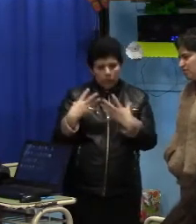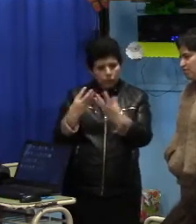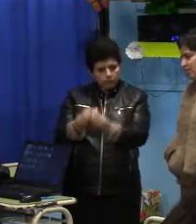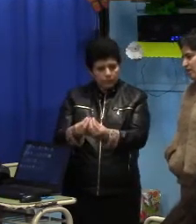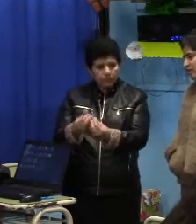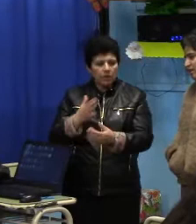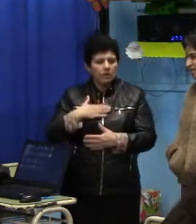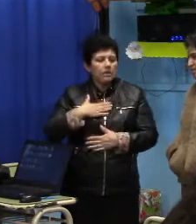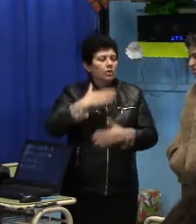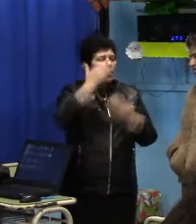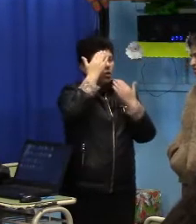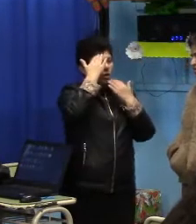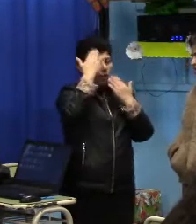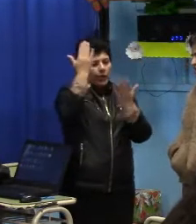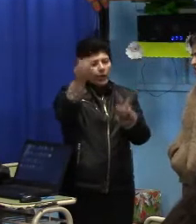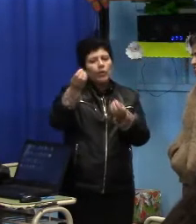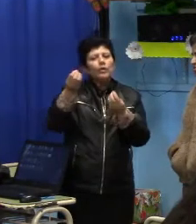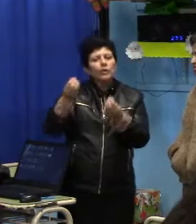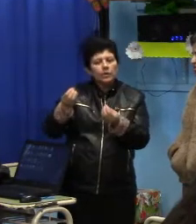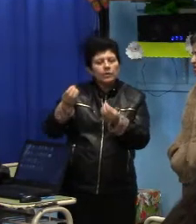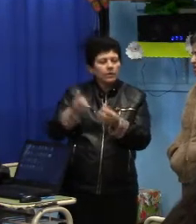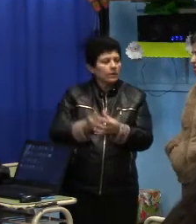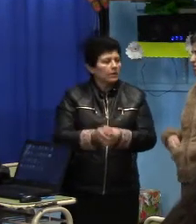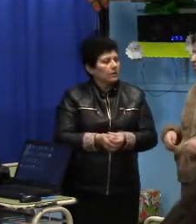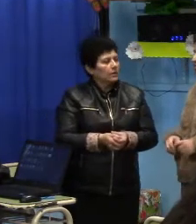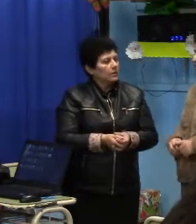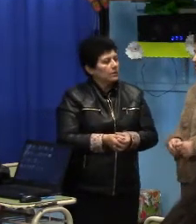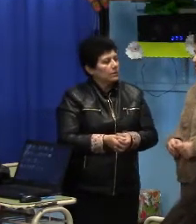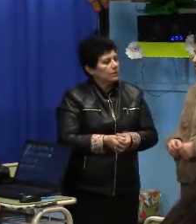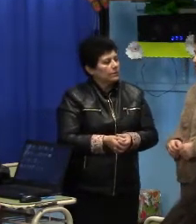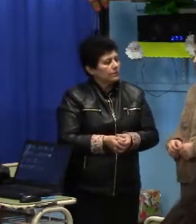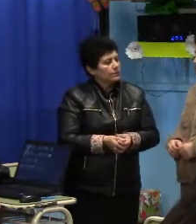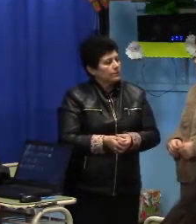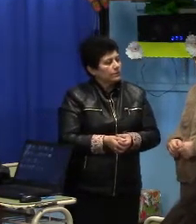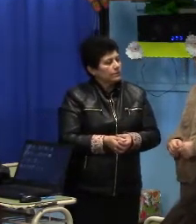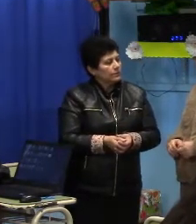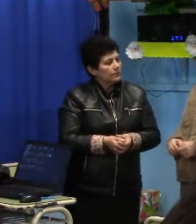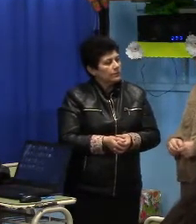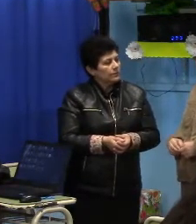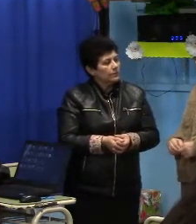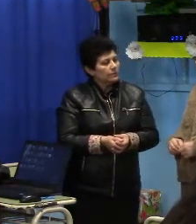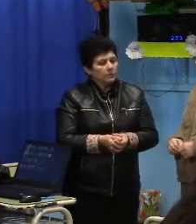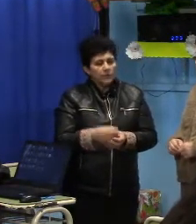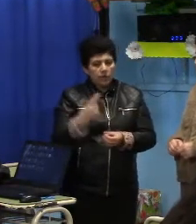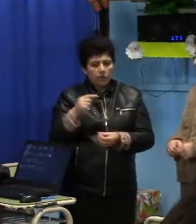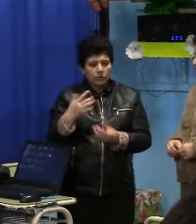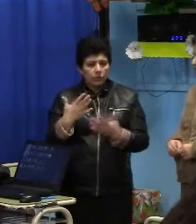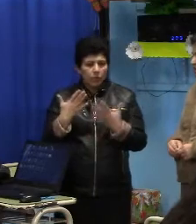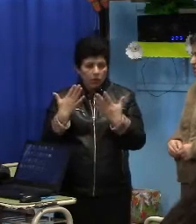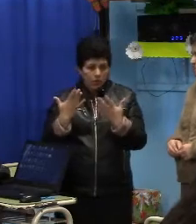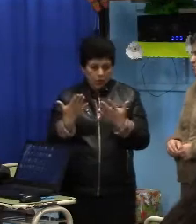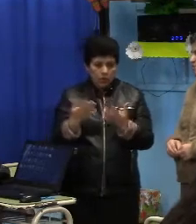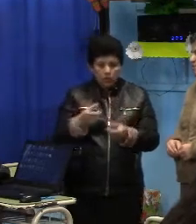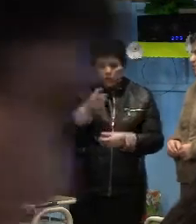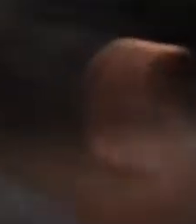Yo creo que eso es lo que más podría aconsejar